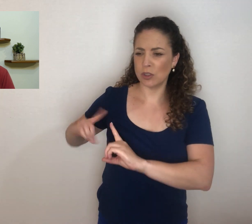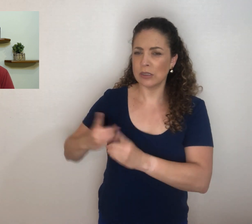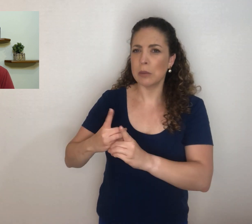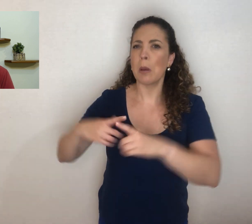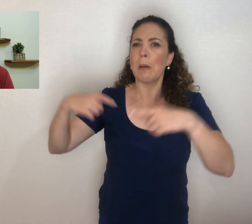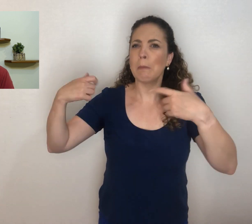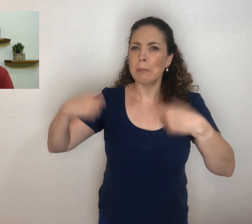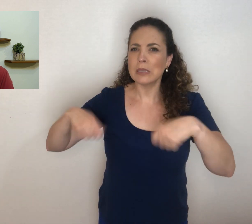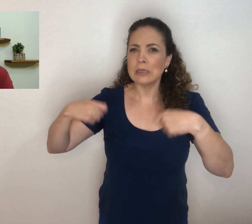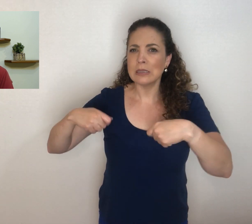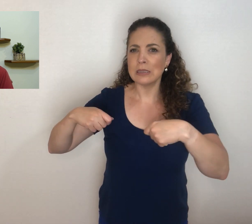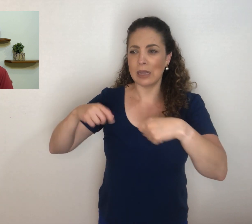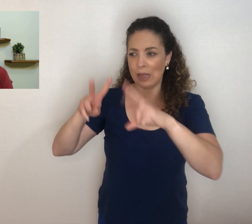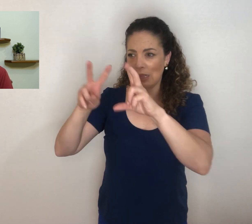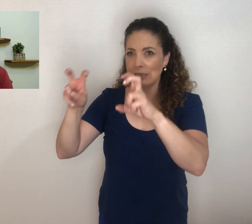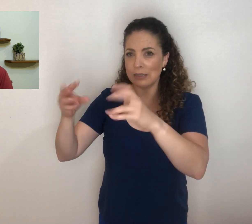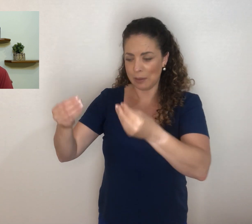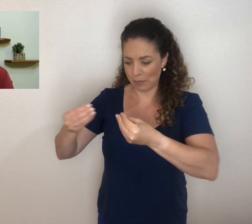no coração ardendo.